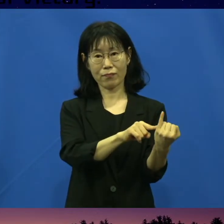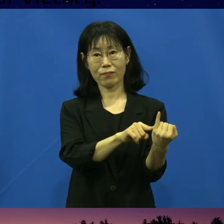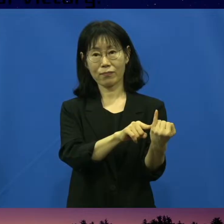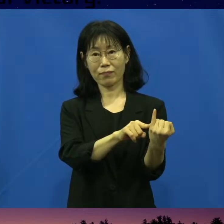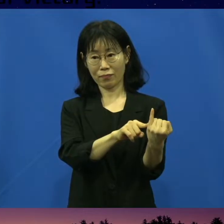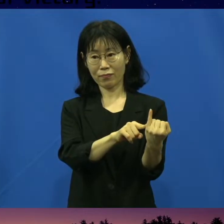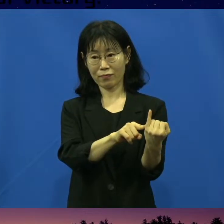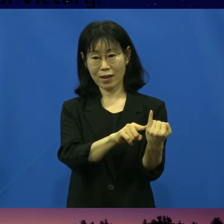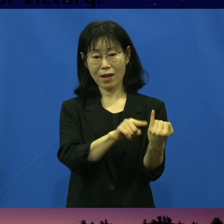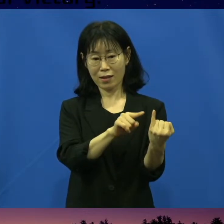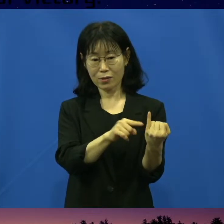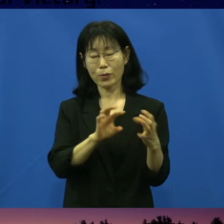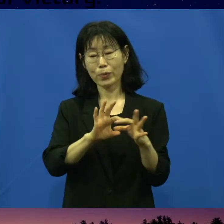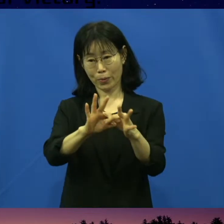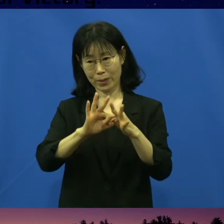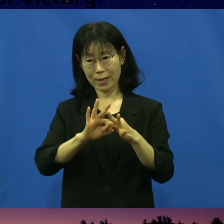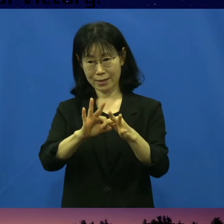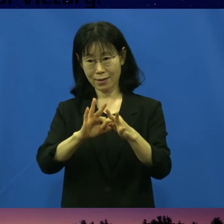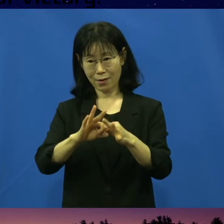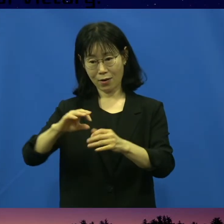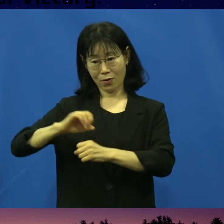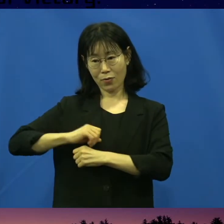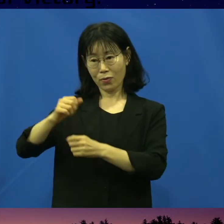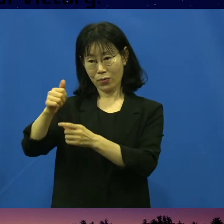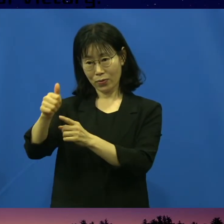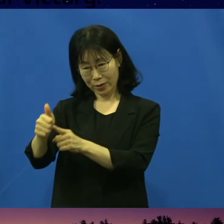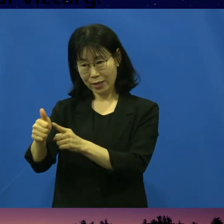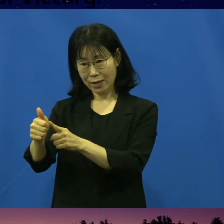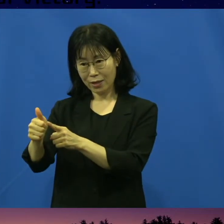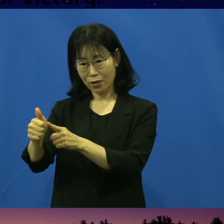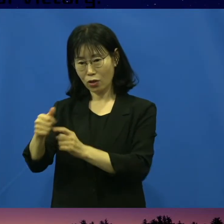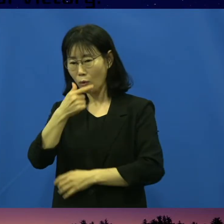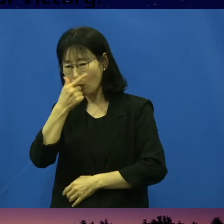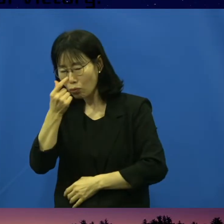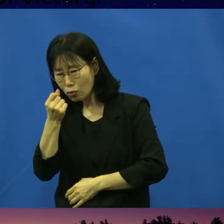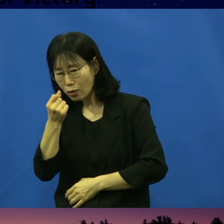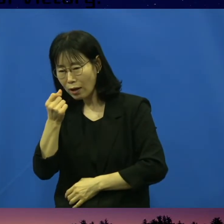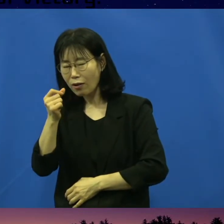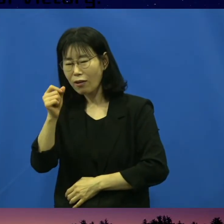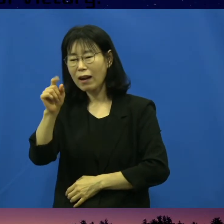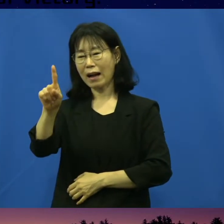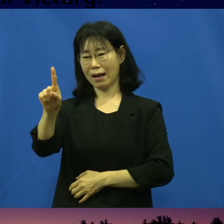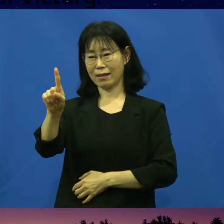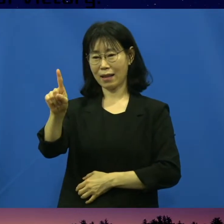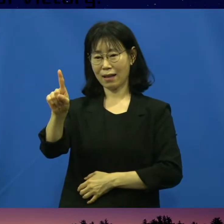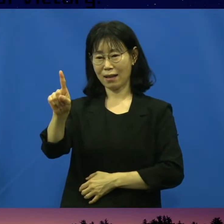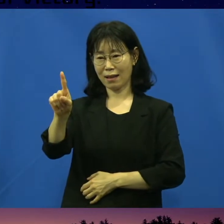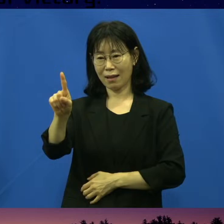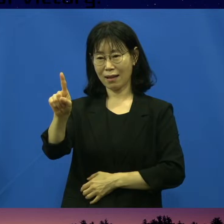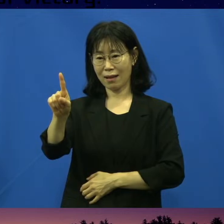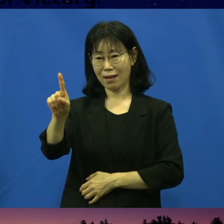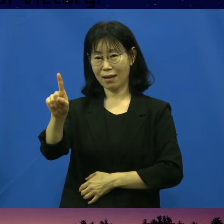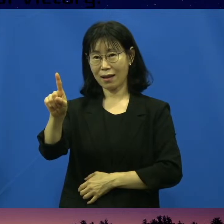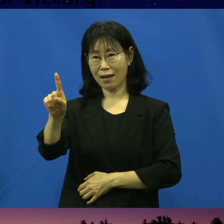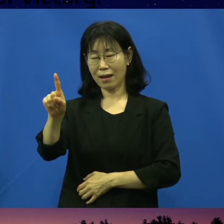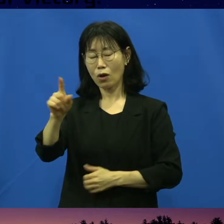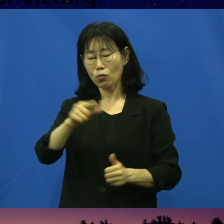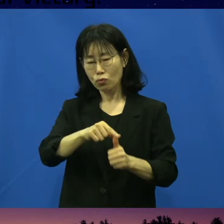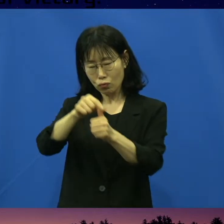그 소녀를 통하여 나만이 가지고 있지 않는 결정적인 한 가지, 그 생명의